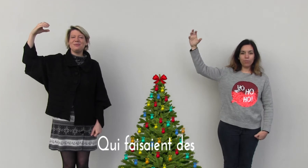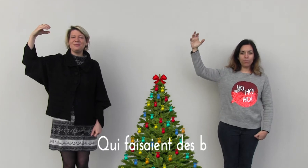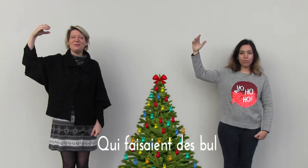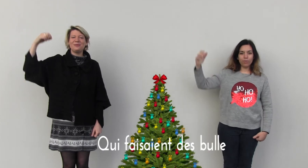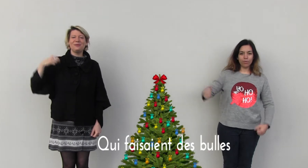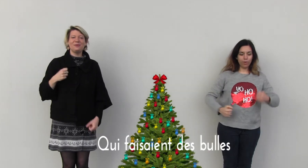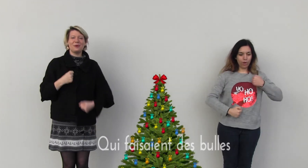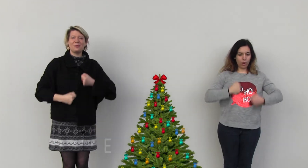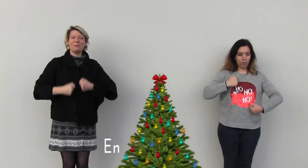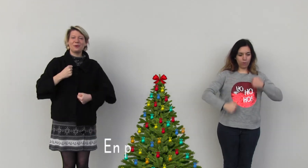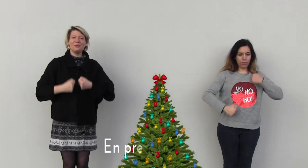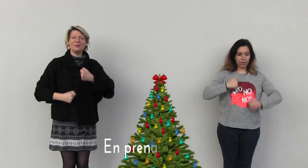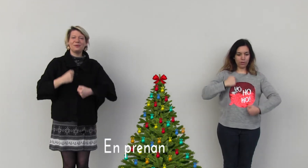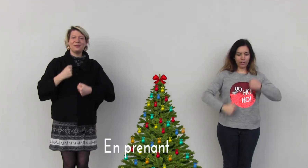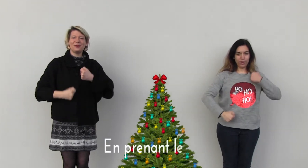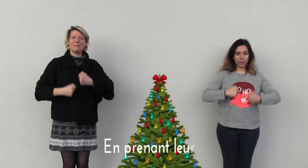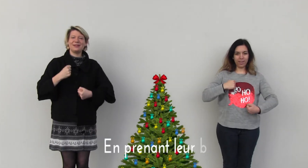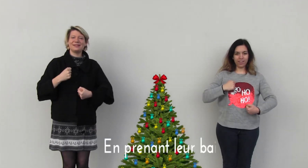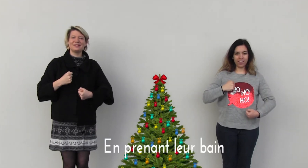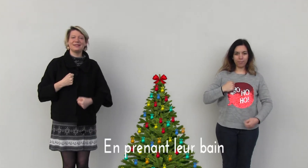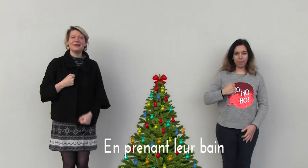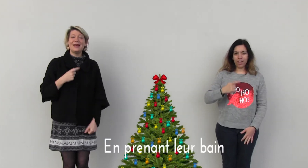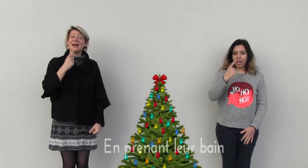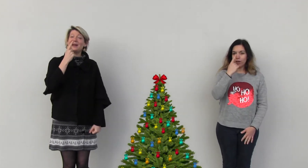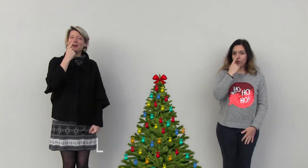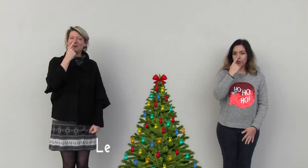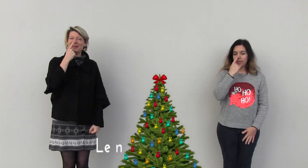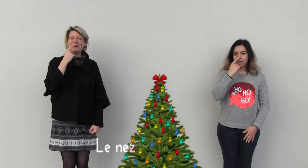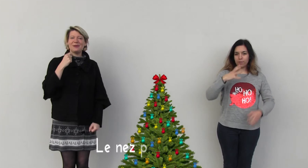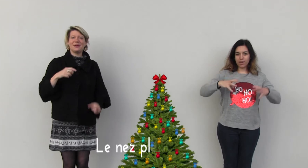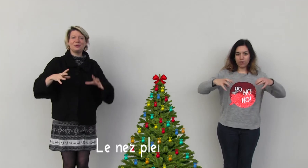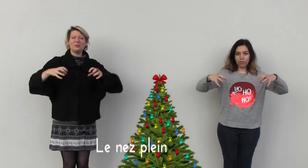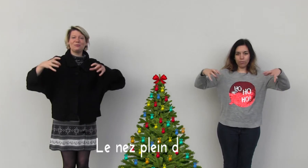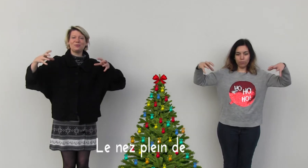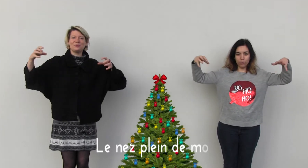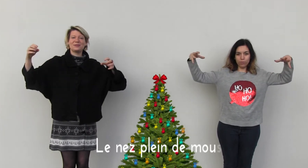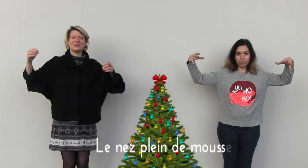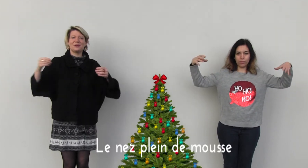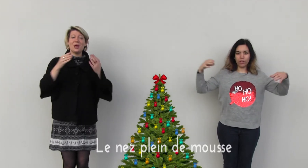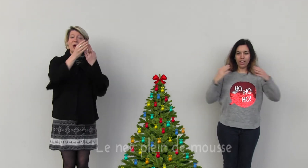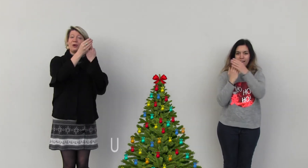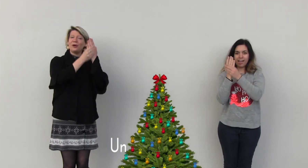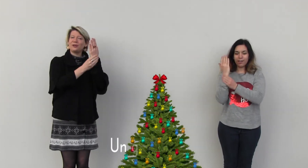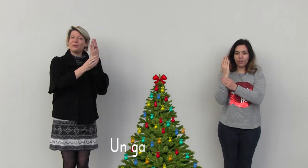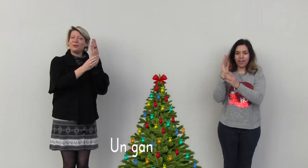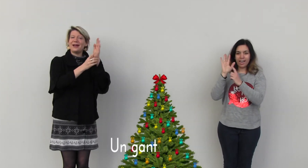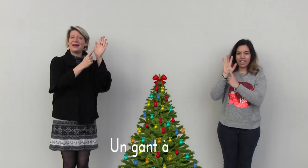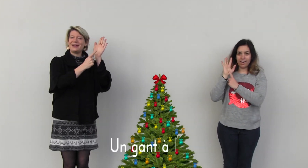bulles en prenant leur bain Le nez plein de mousse, un gant à la